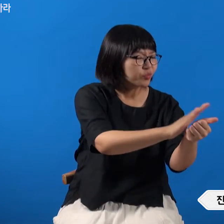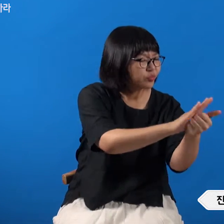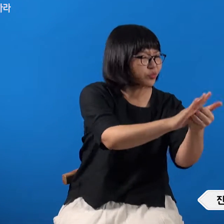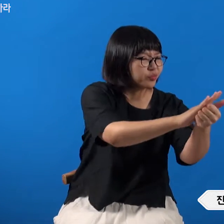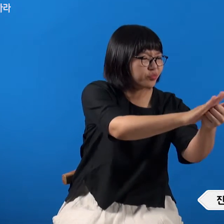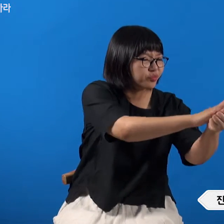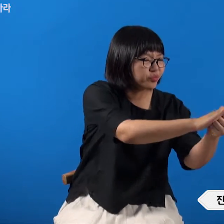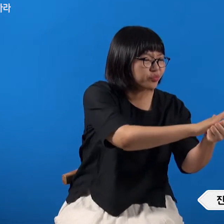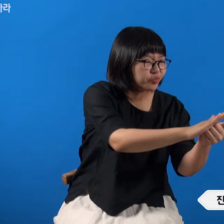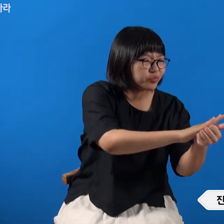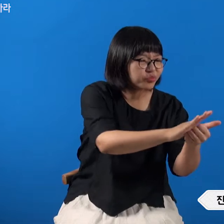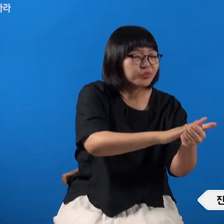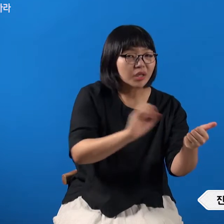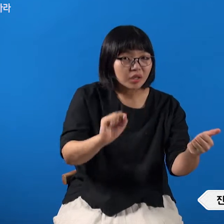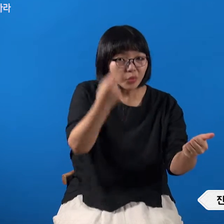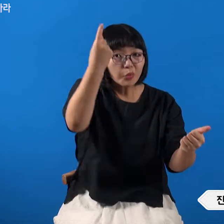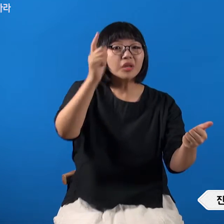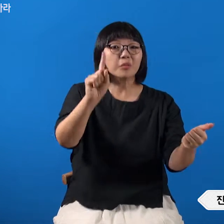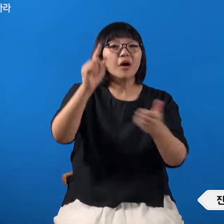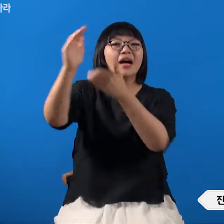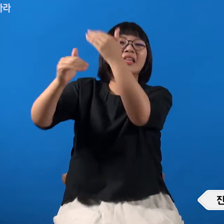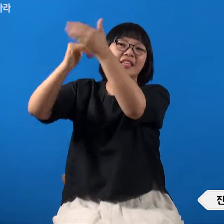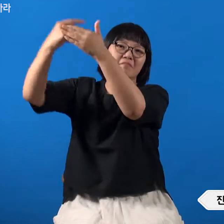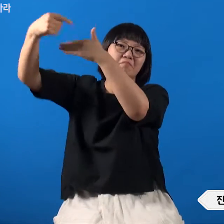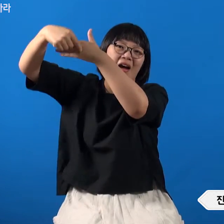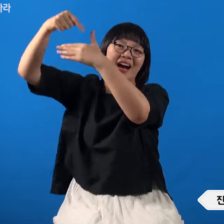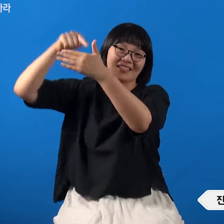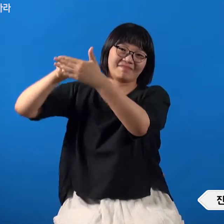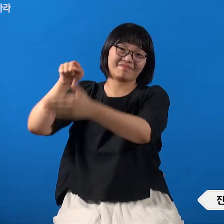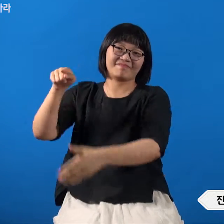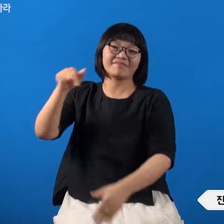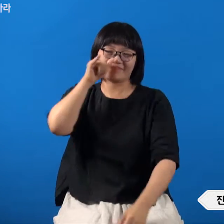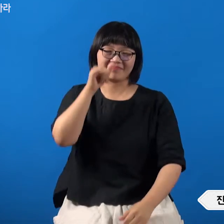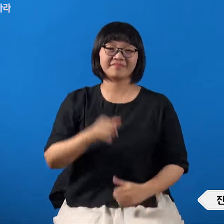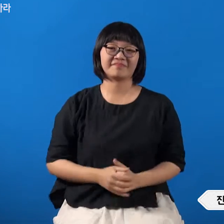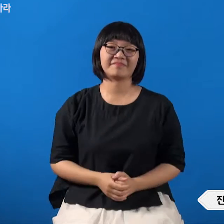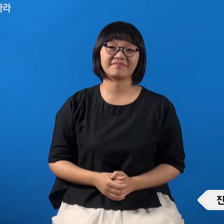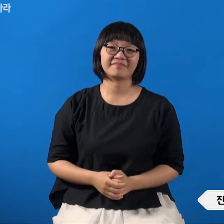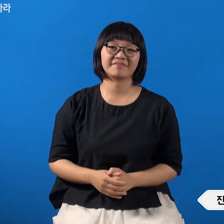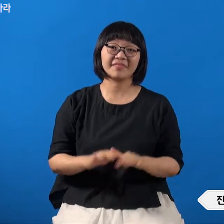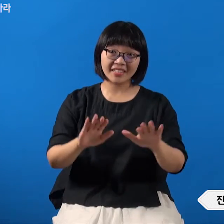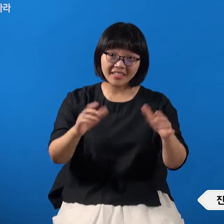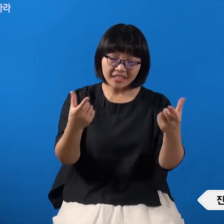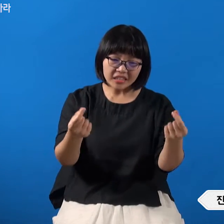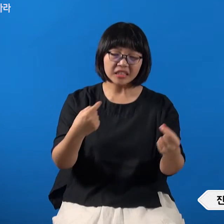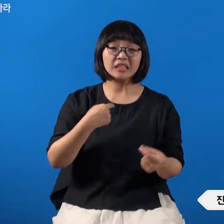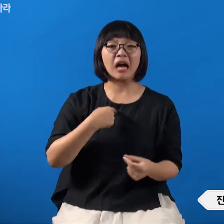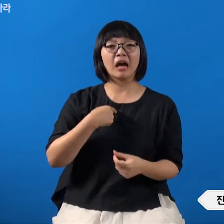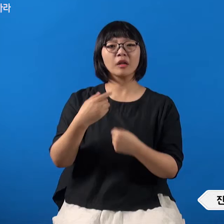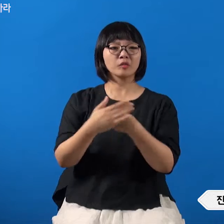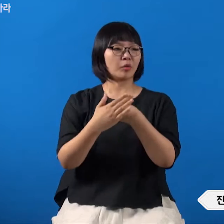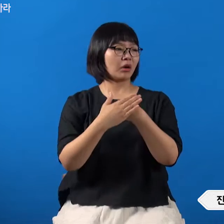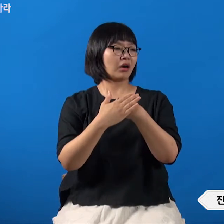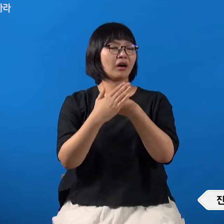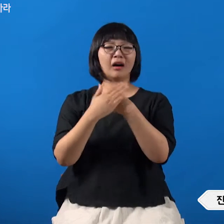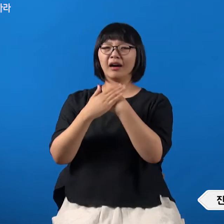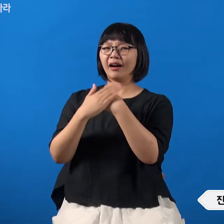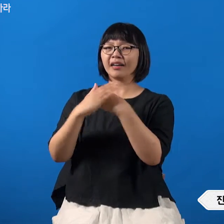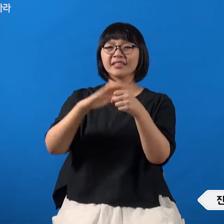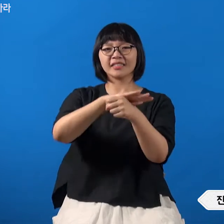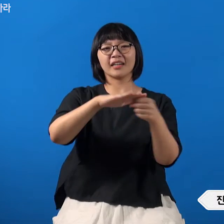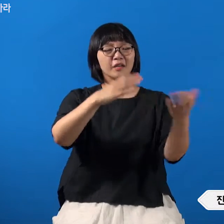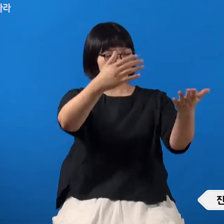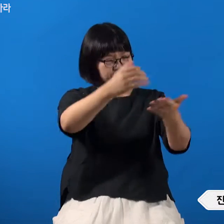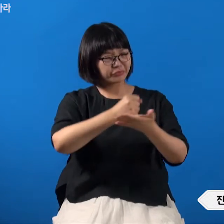하나님이 계시다는 사실을 성경은 설명합니다. 우리도 그렇게 도움을 받을 때, 그렇게 사랑을 받을 때 우리는